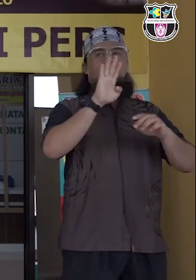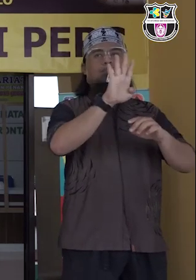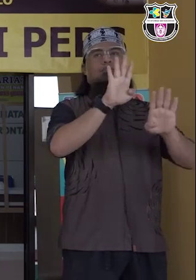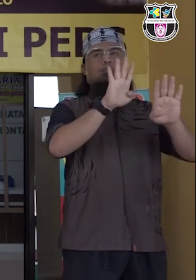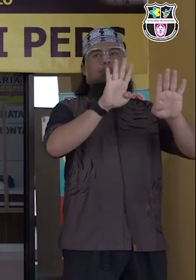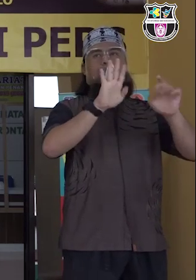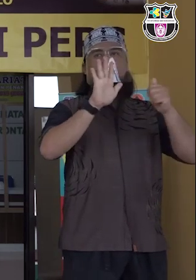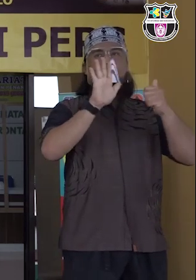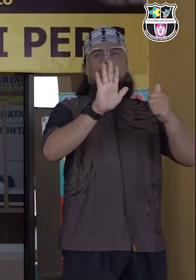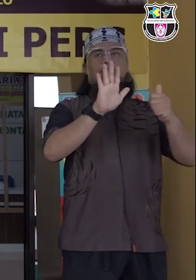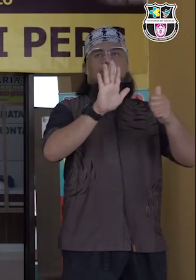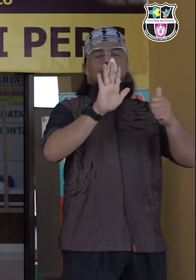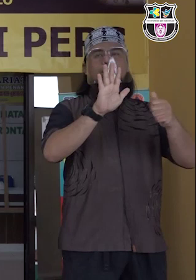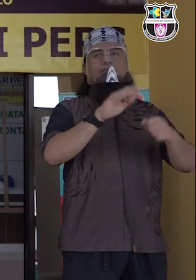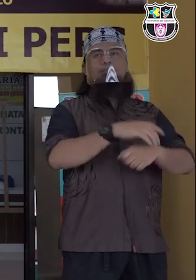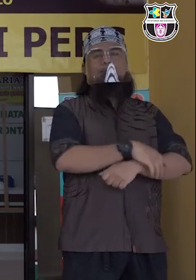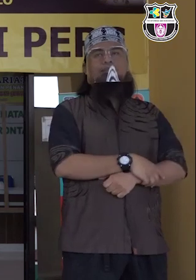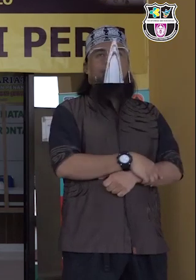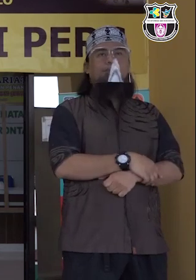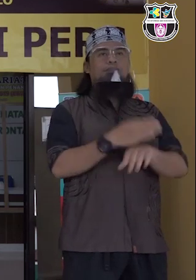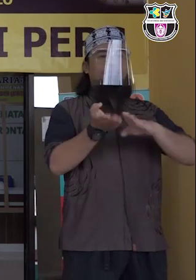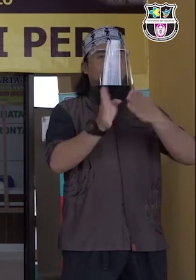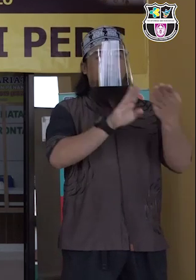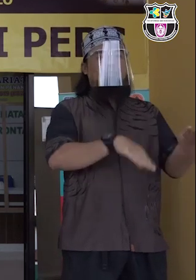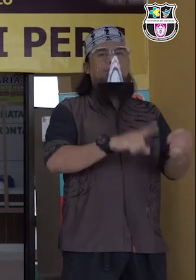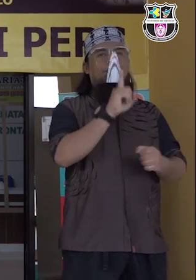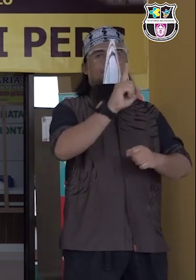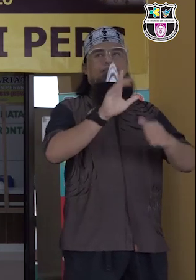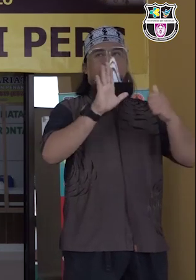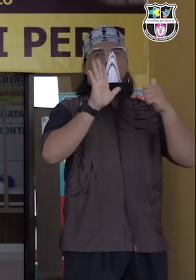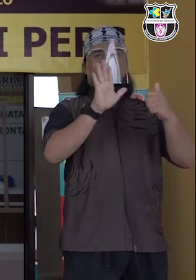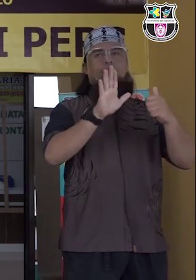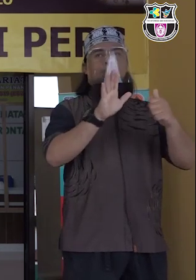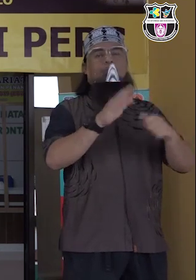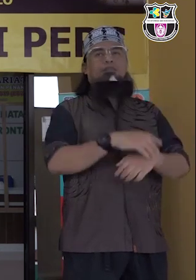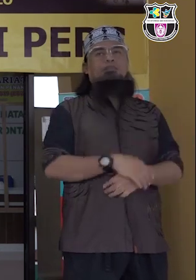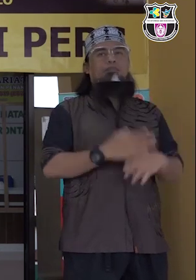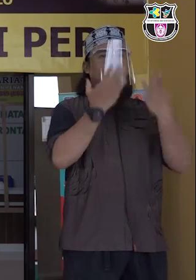286 kasus, meninggal 16 kasus, sembuh